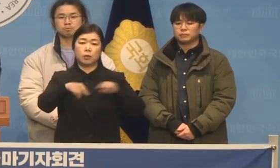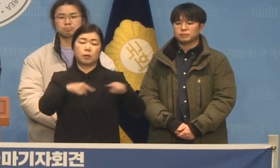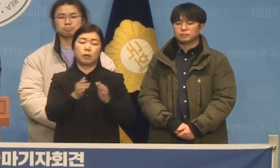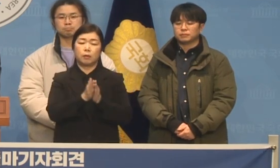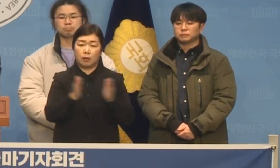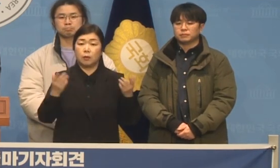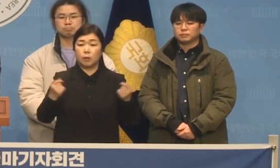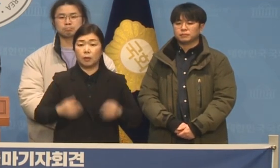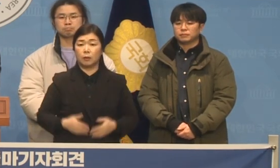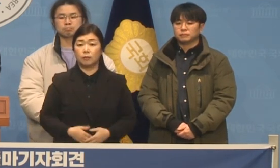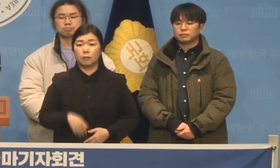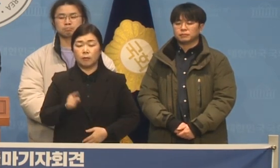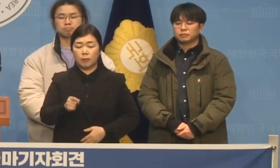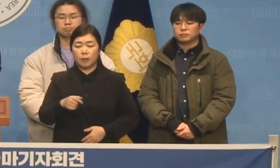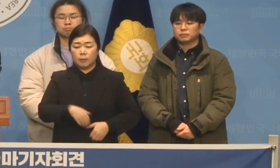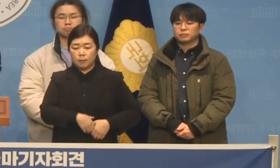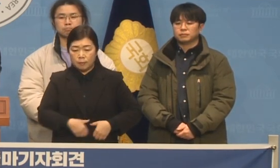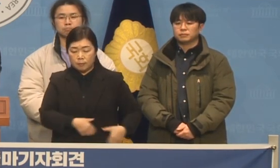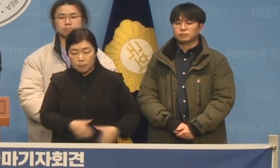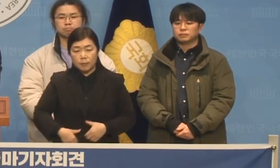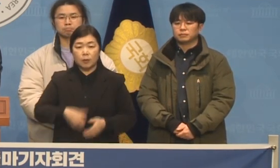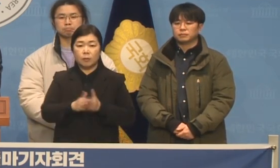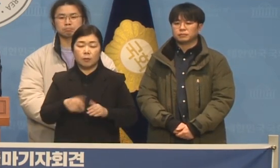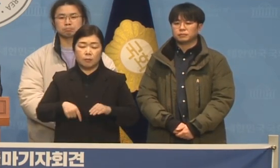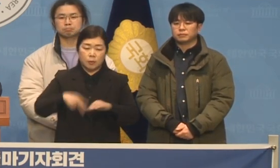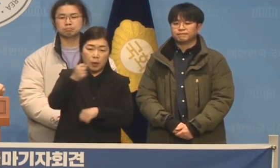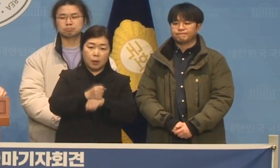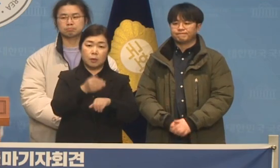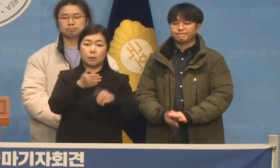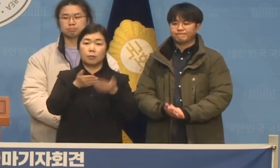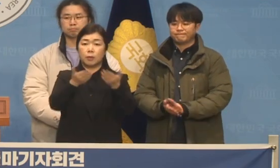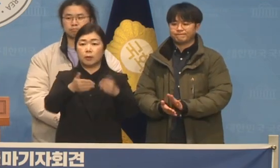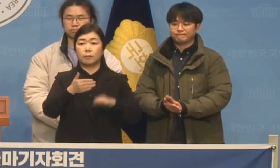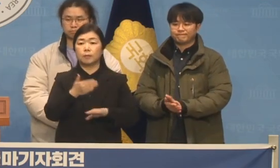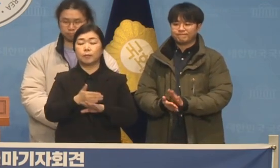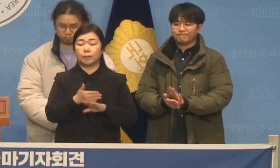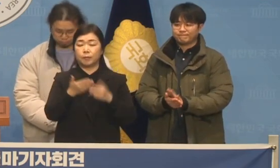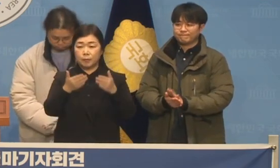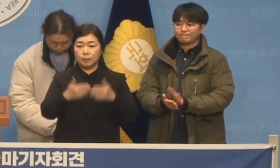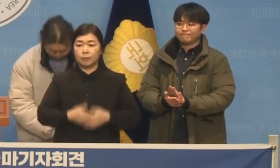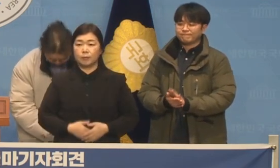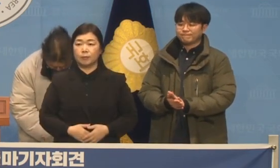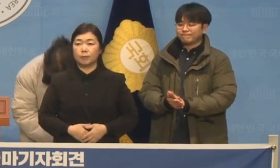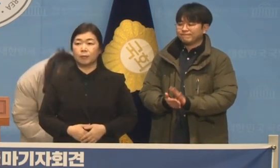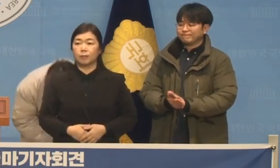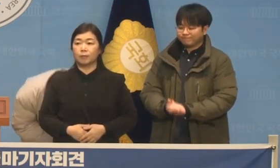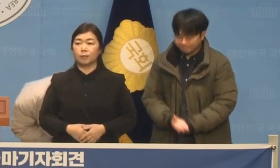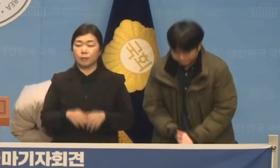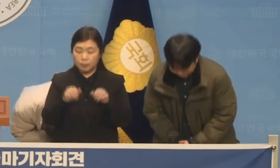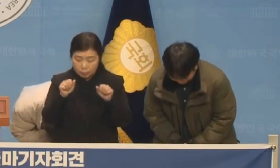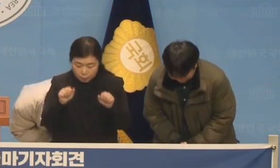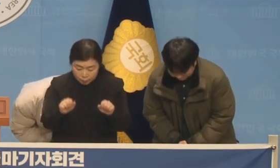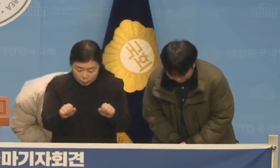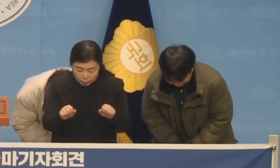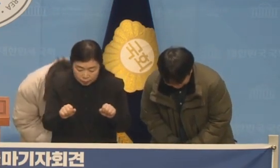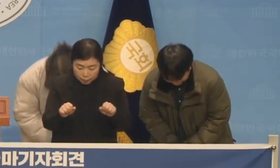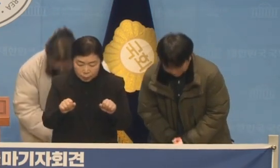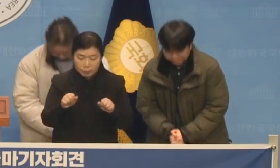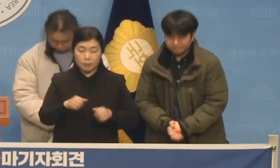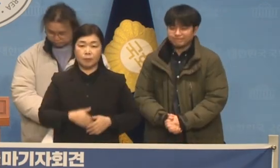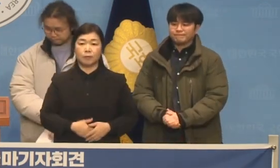그 길을 주저없이 걸어가겠습니다. 감사합니다. 같이 인사를 할게요.